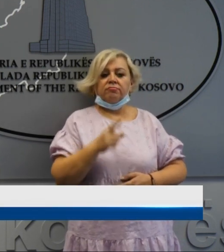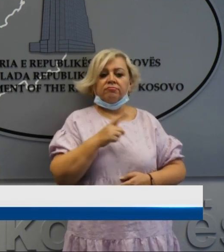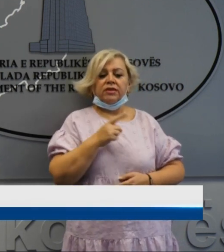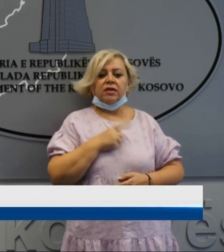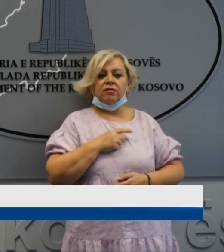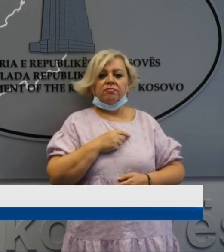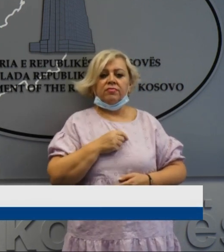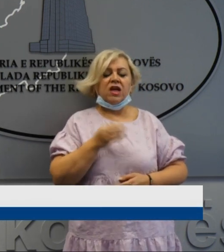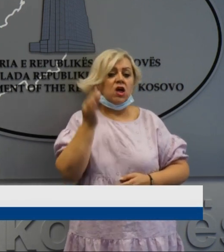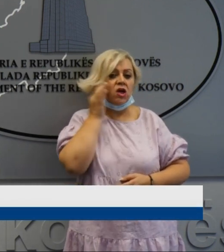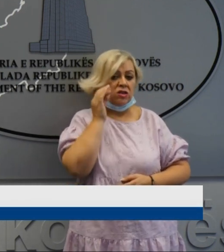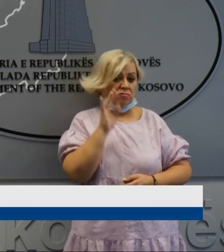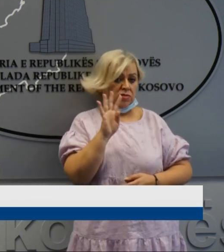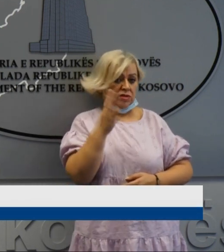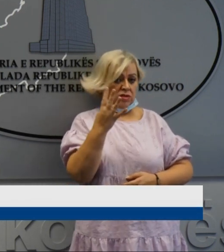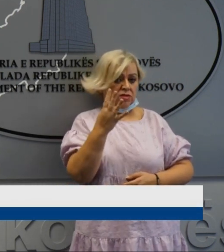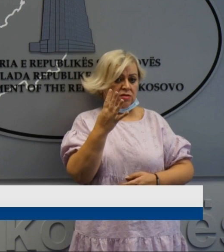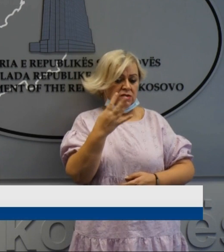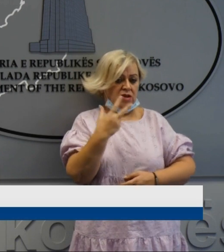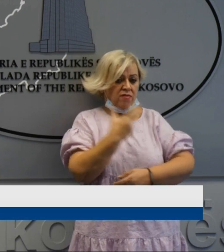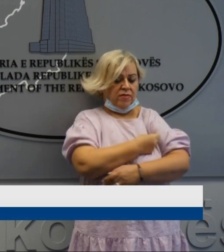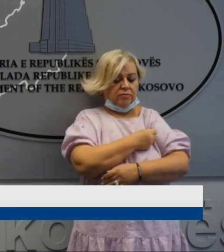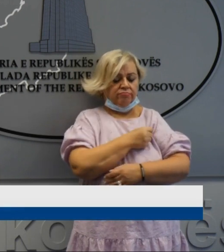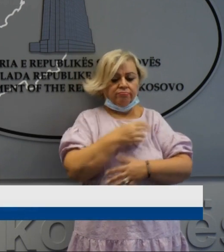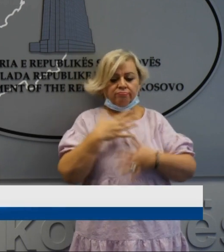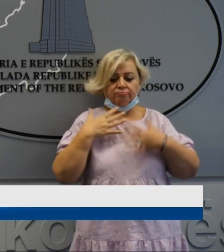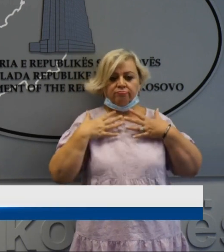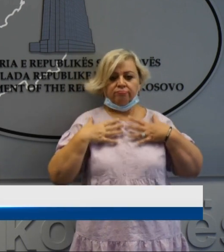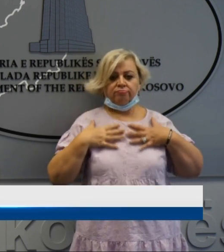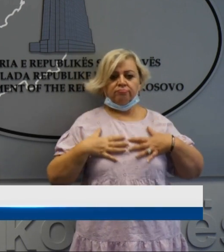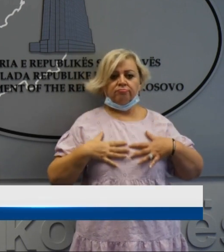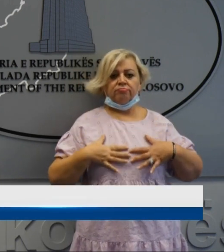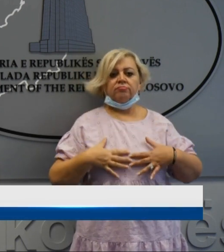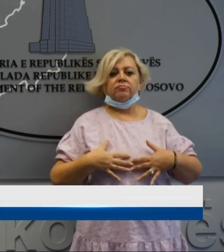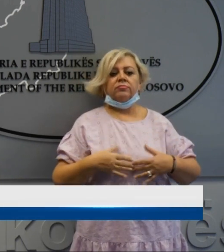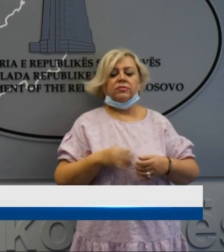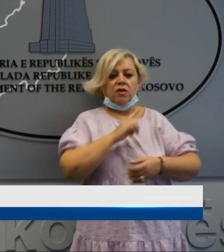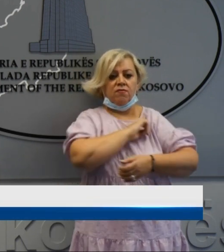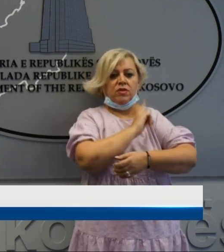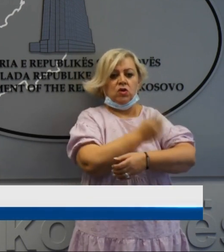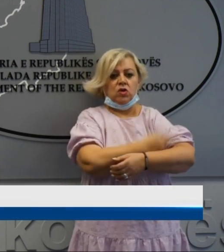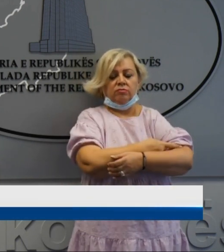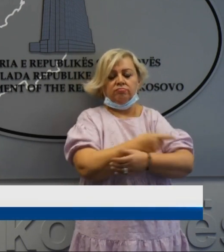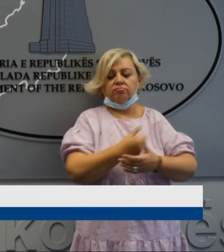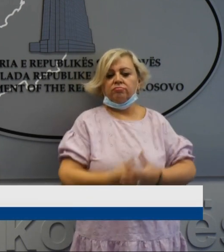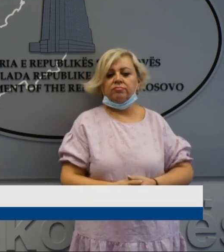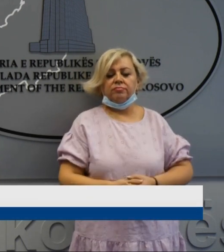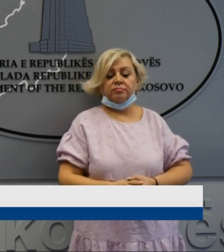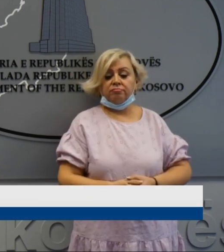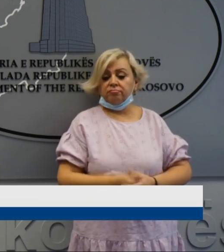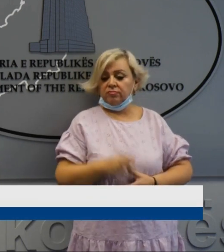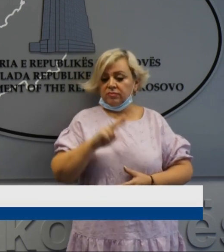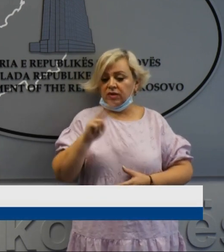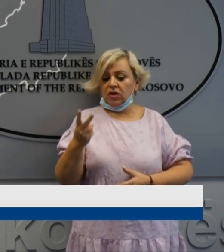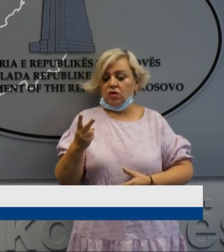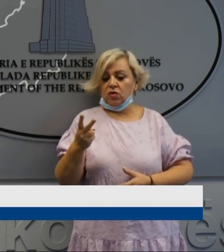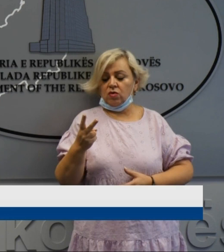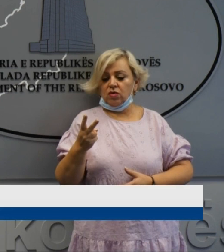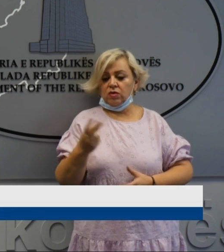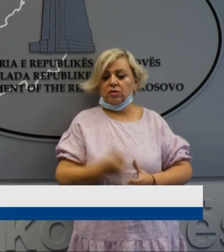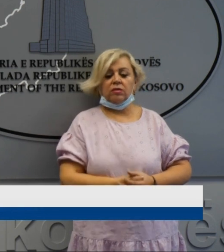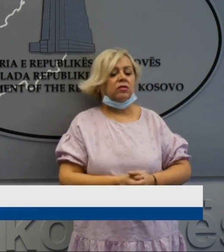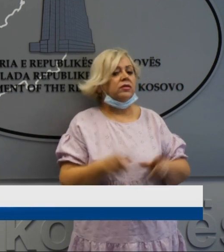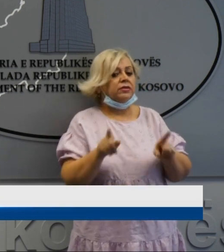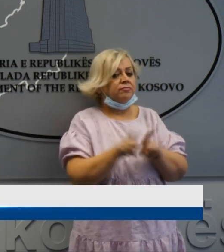paku 14 ditëve që vaksina të bëj punën e vetë, që organizmi të fitoj imunitetin. Në ndërkohë,